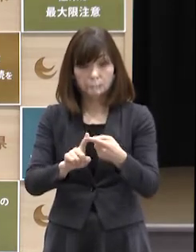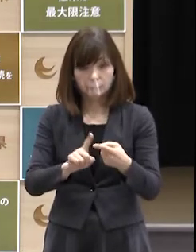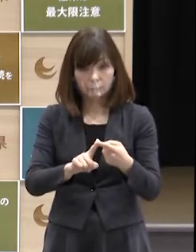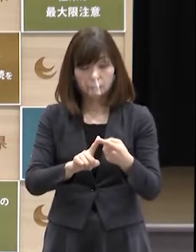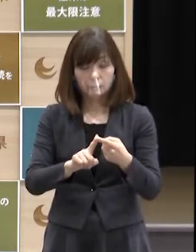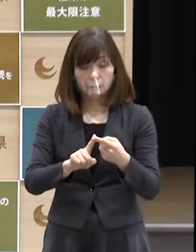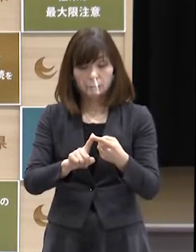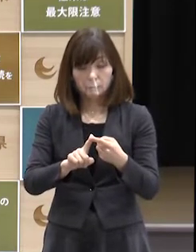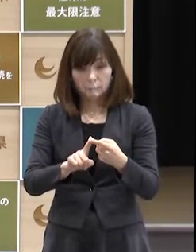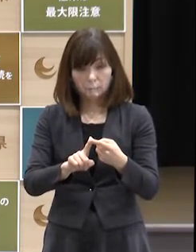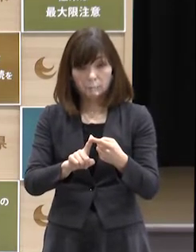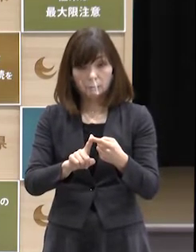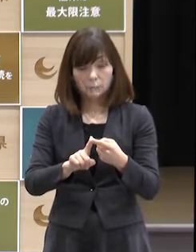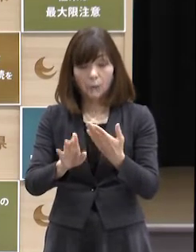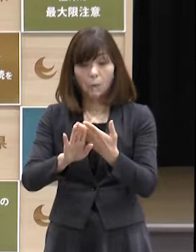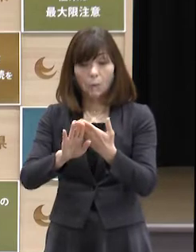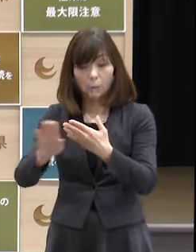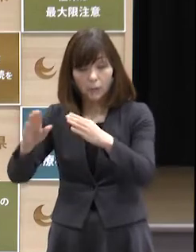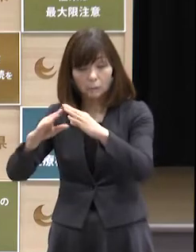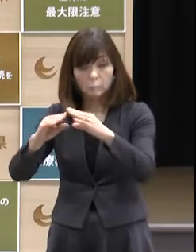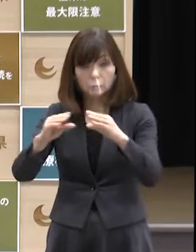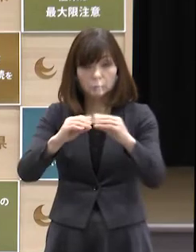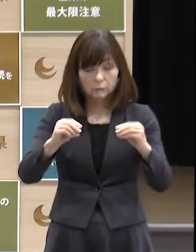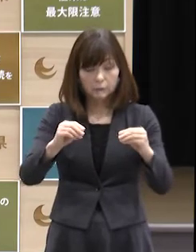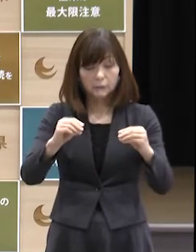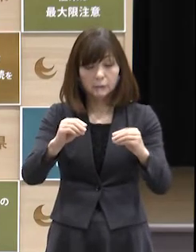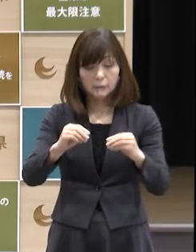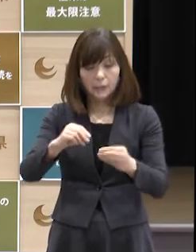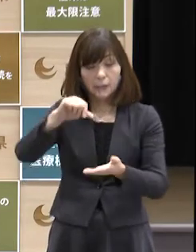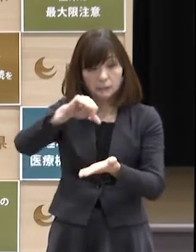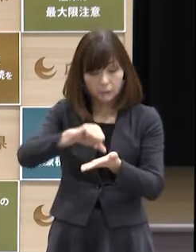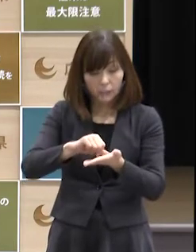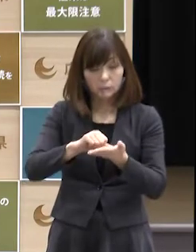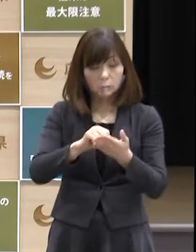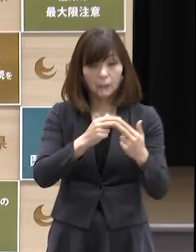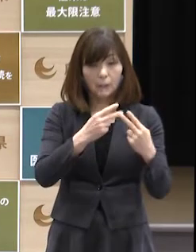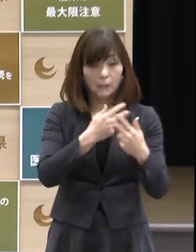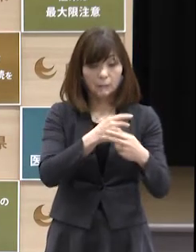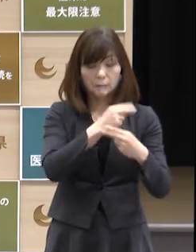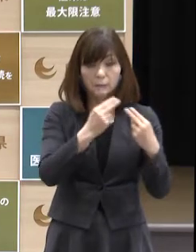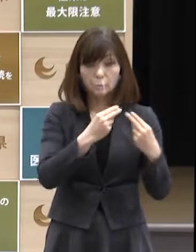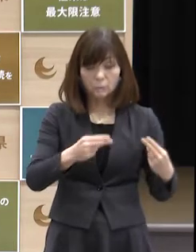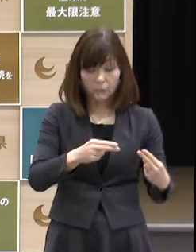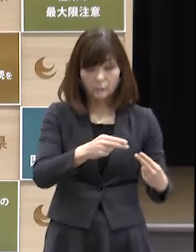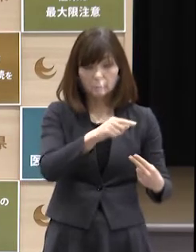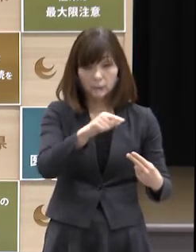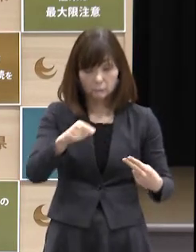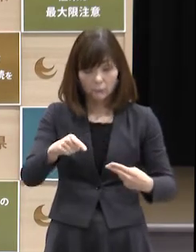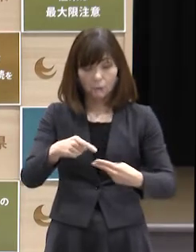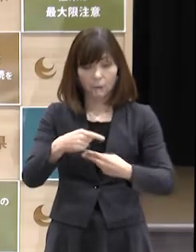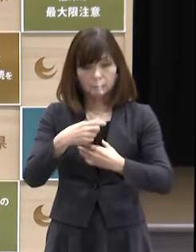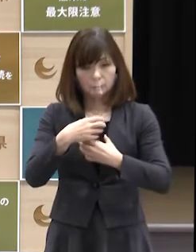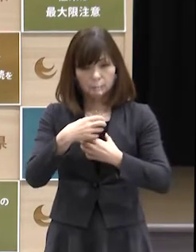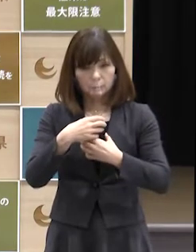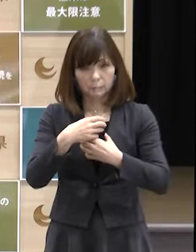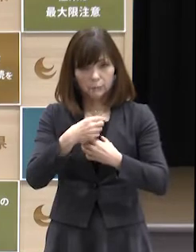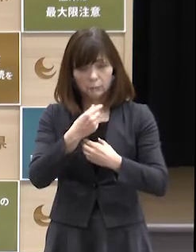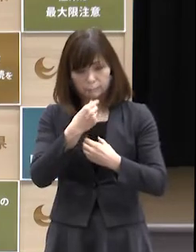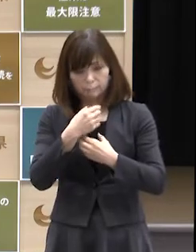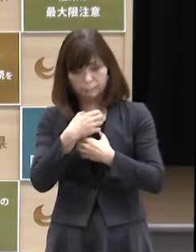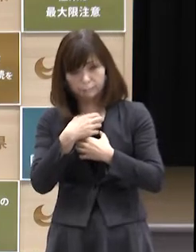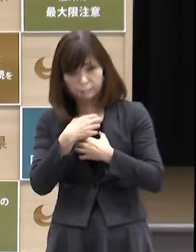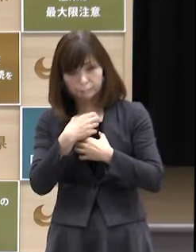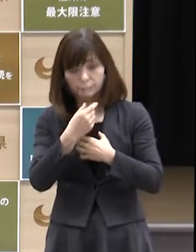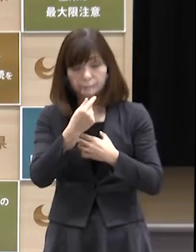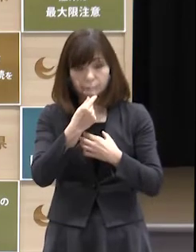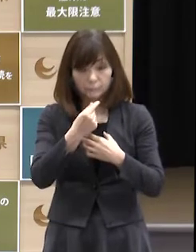の国でもその自らその安全保障上の脅威を感じる国はですね、全てモスクがいいっていう議論になるん